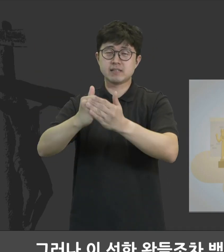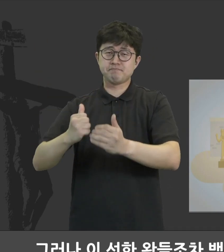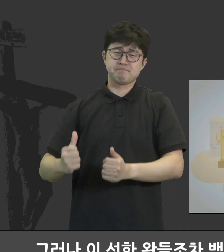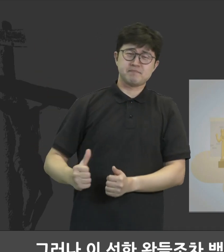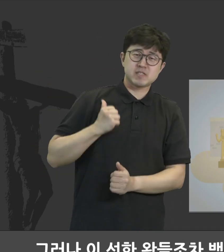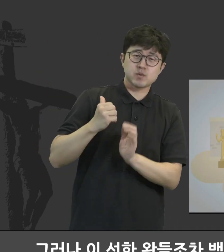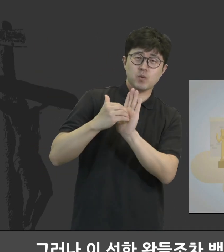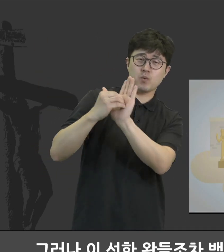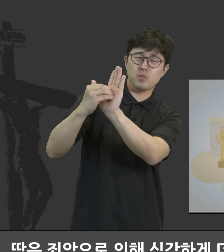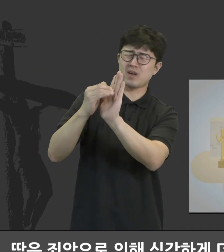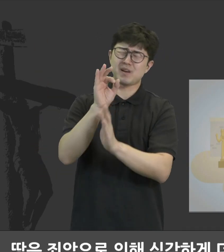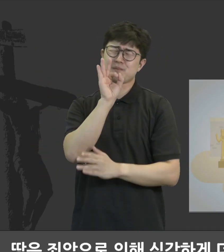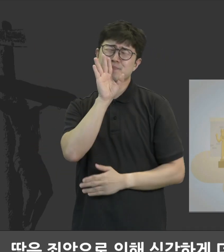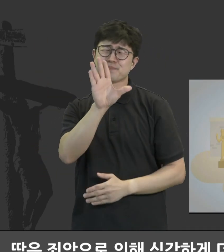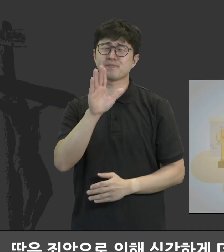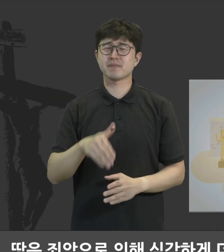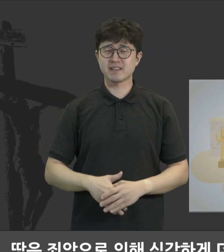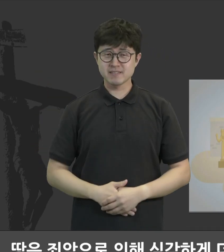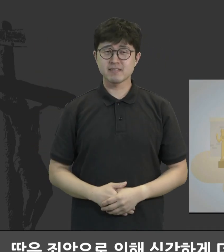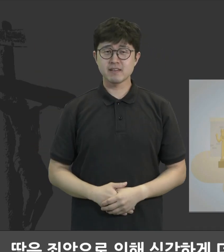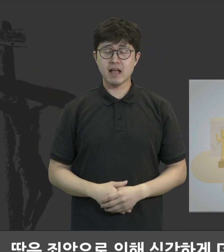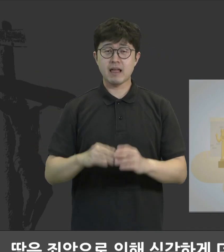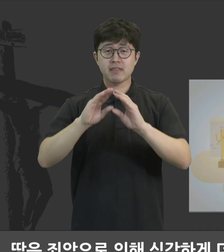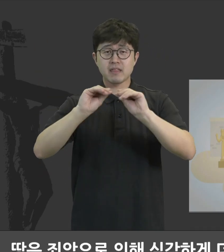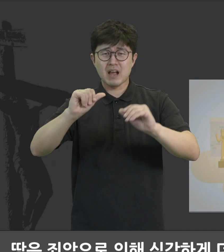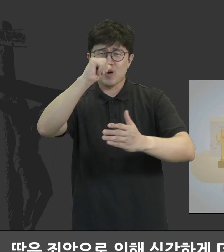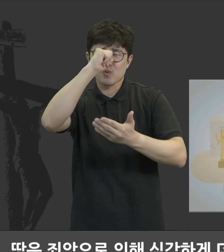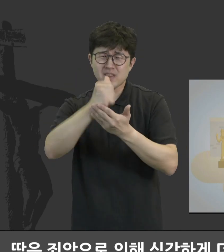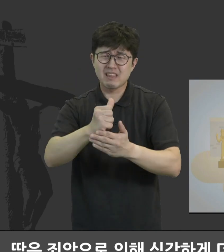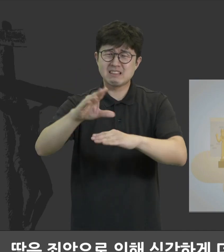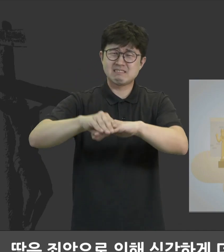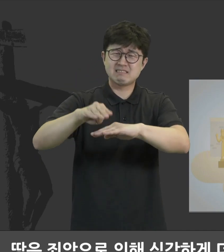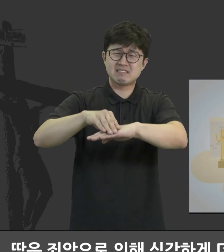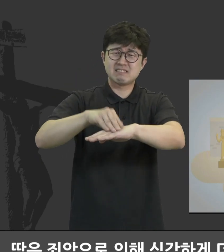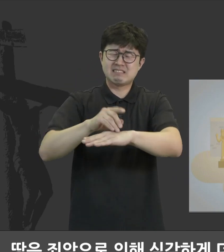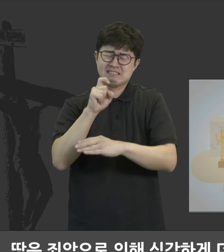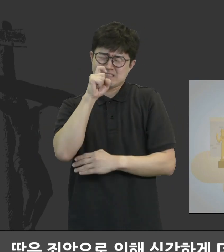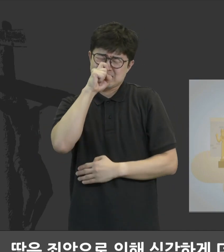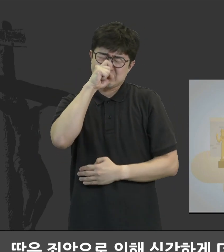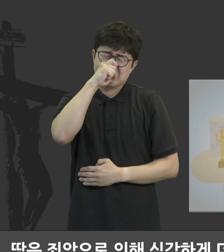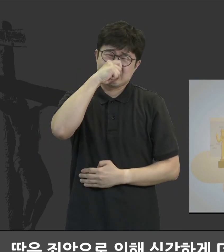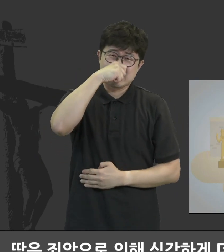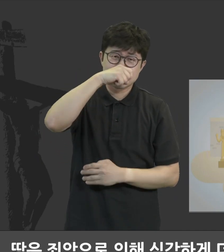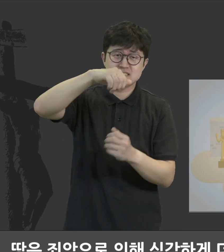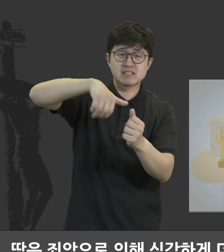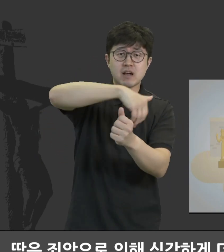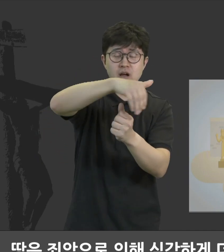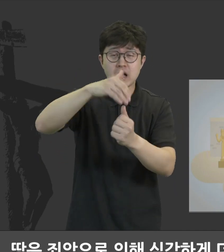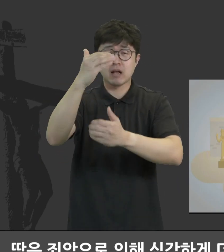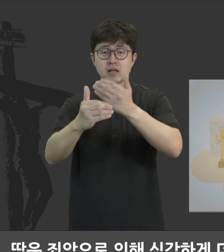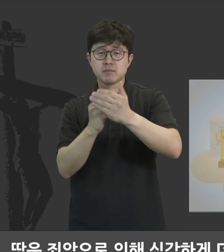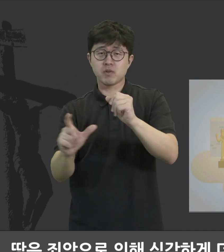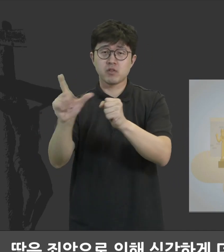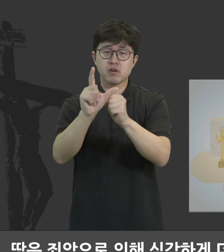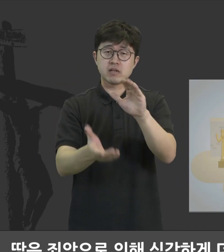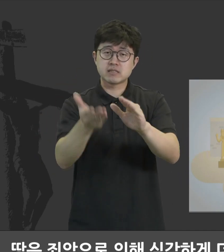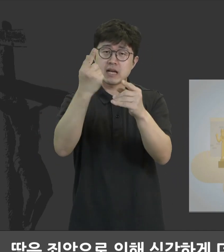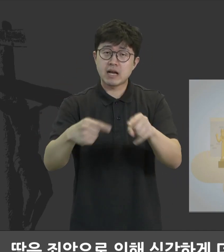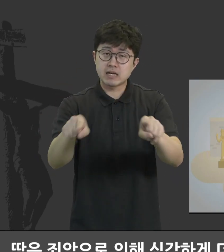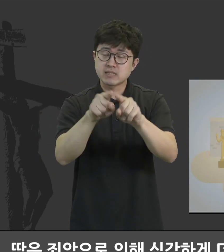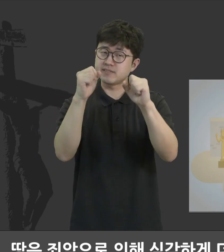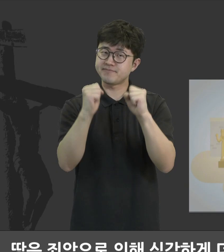수는 없었습니다. 땅은 죄악으로 인해 심각하게 더럽혀진 상태였고 하나님께서는 더